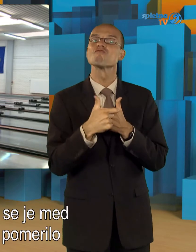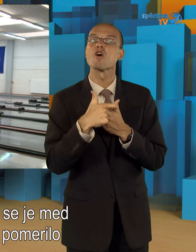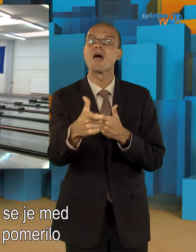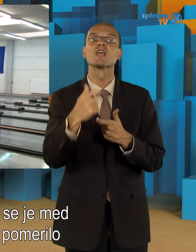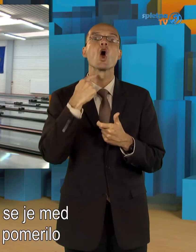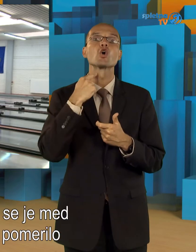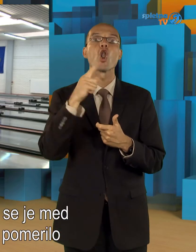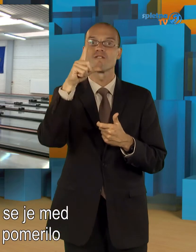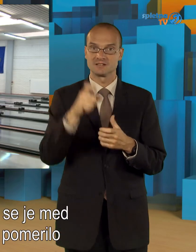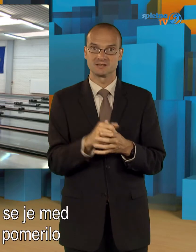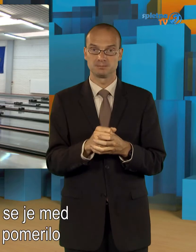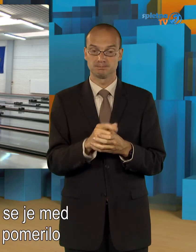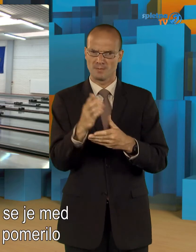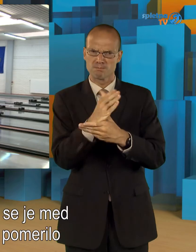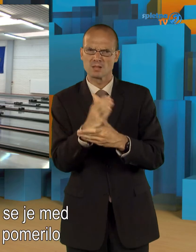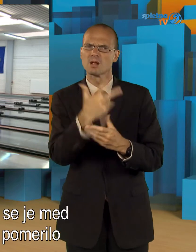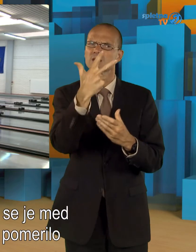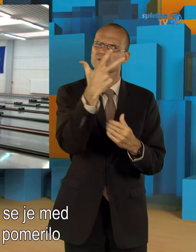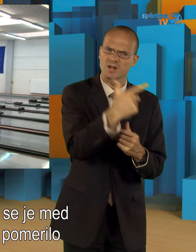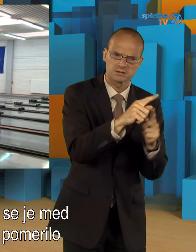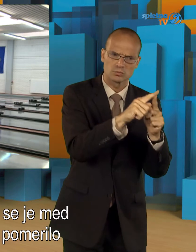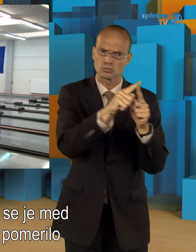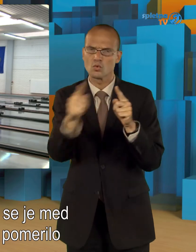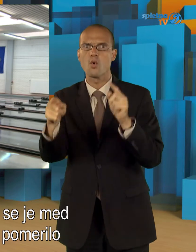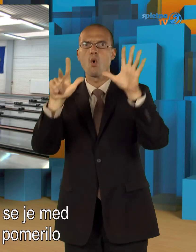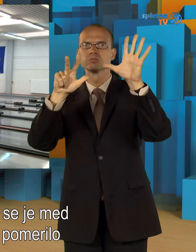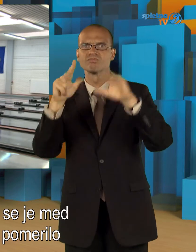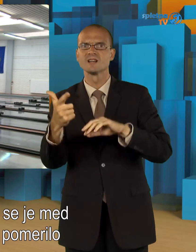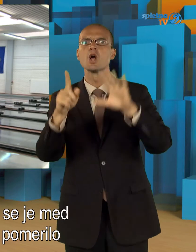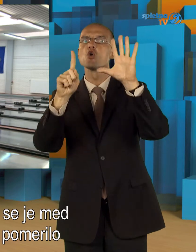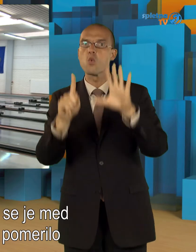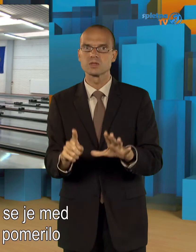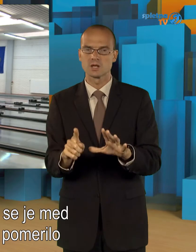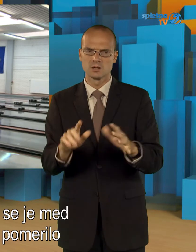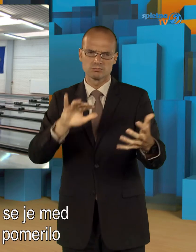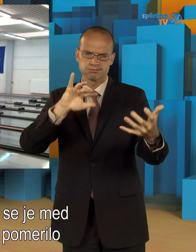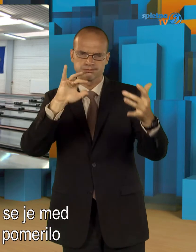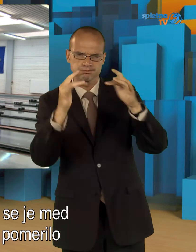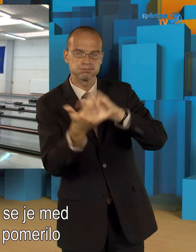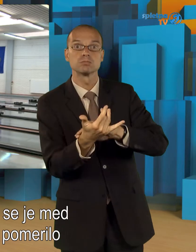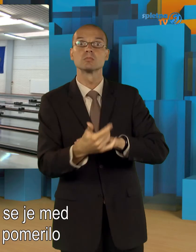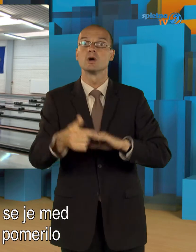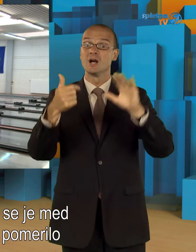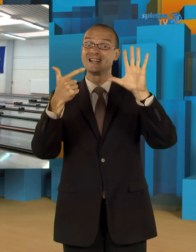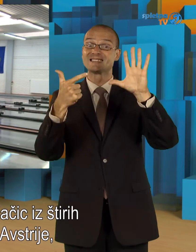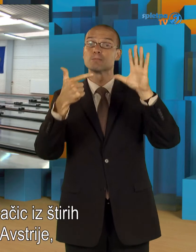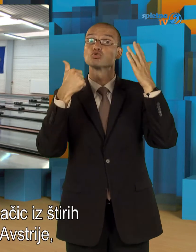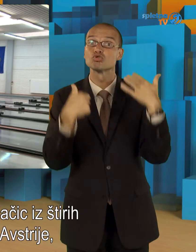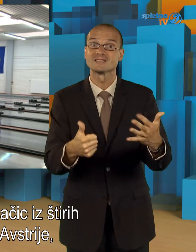V dvorani Golovec na Ptuju se je med 23. in 28. junijem pomerilo 67 kegljačev